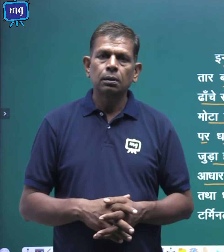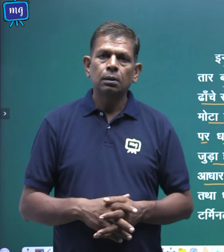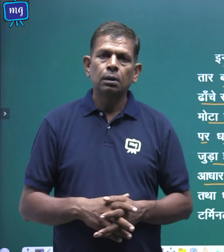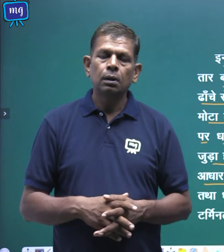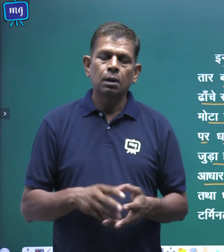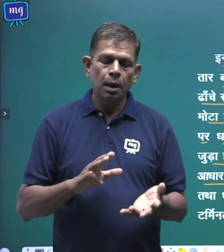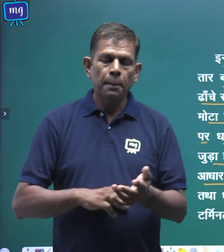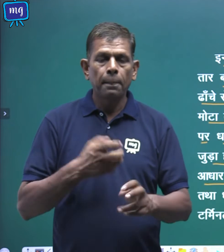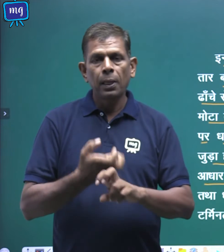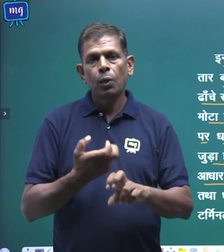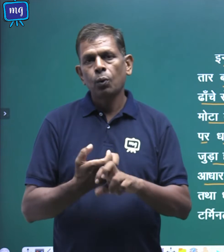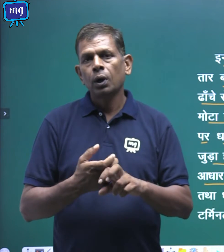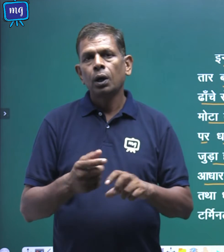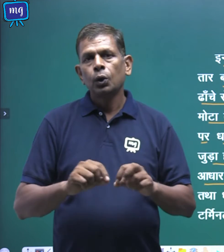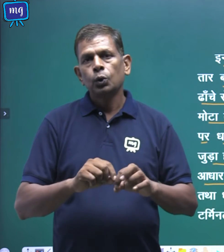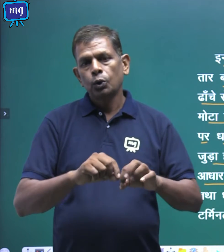धातु का ढांचा